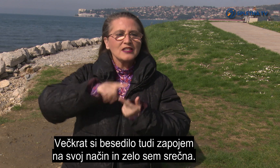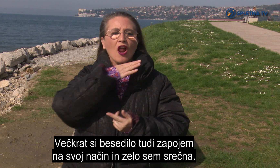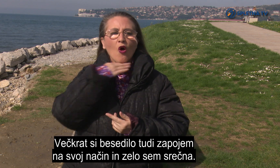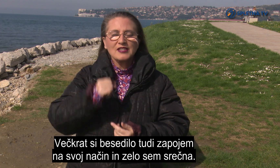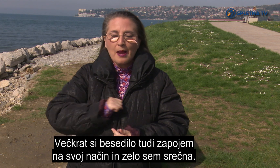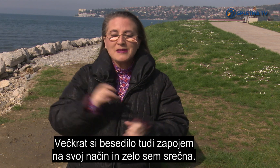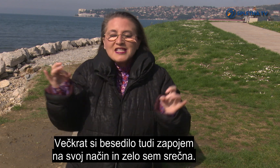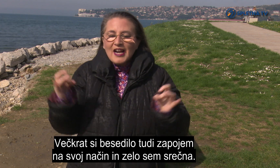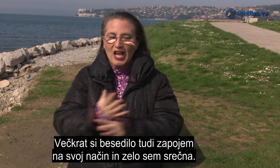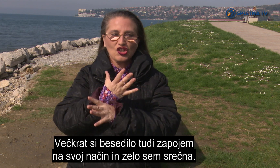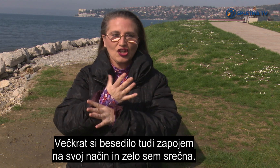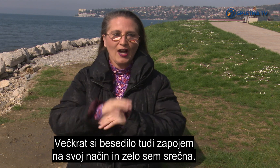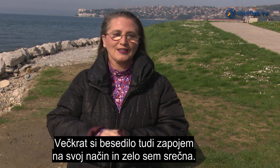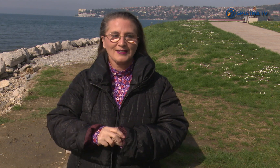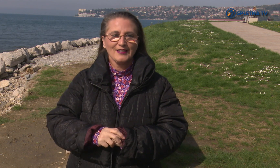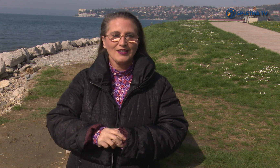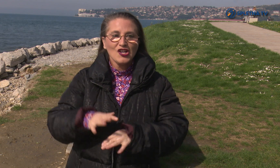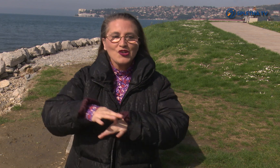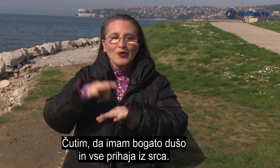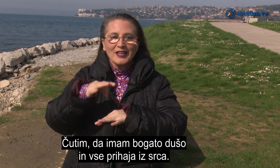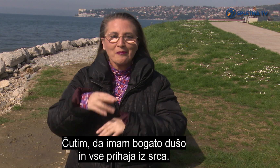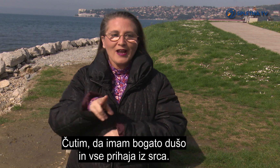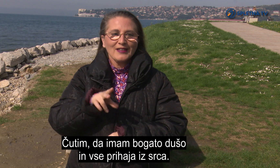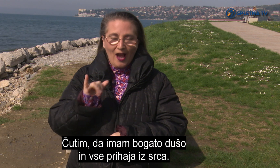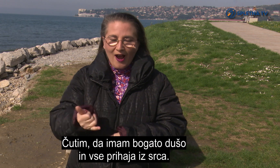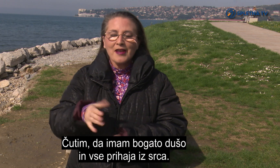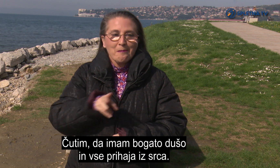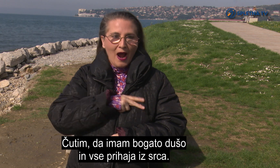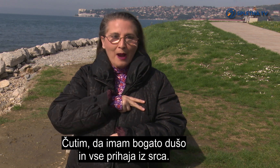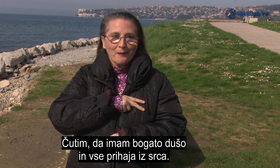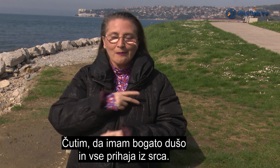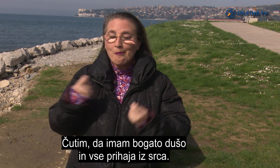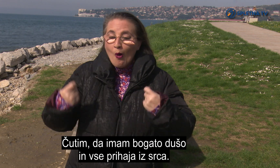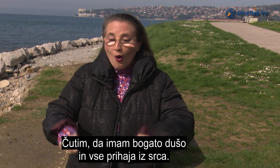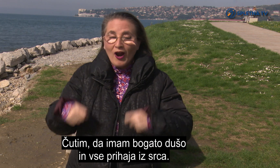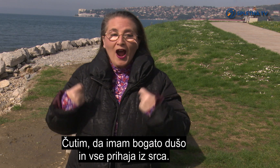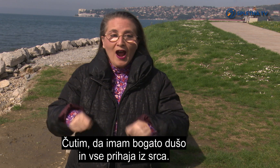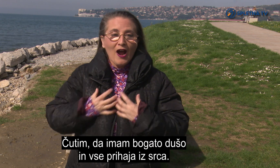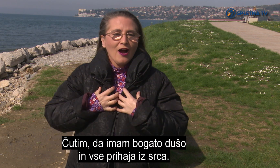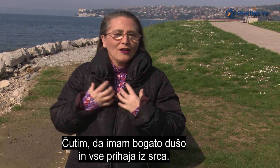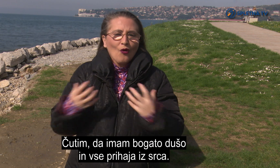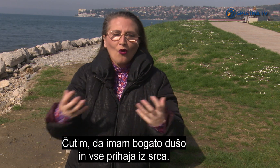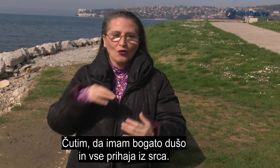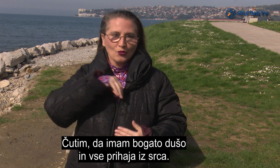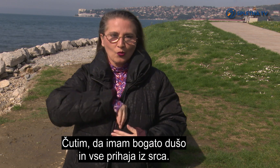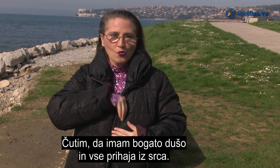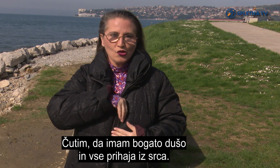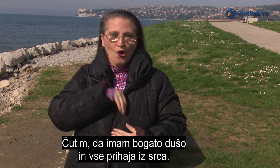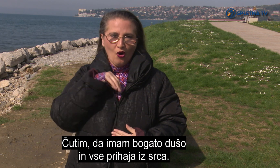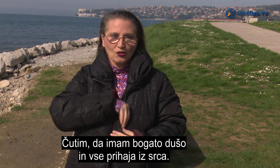zelo sem srečna. Čutim, da imam bogato